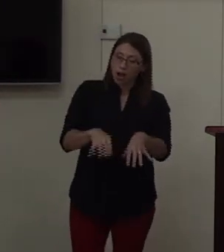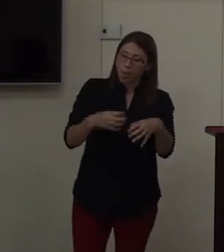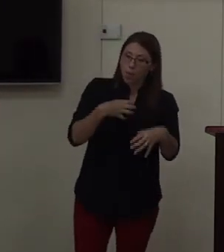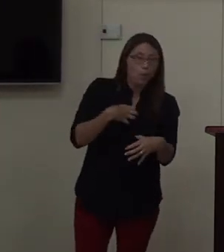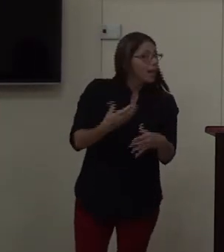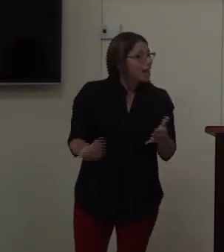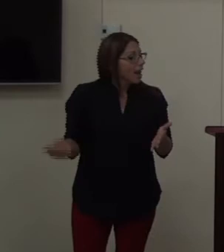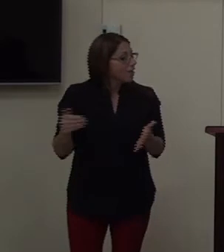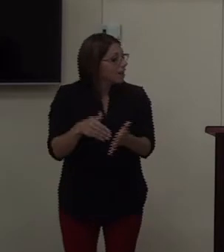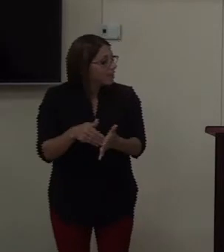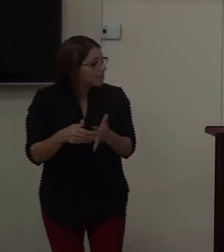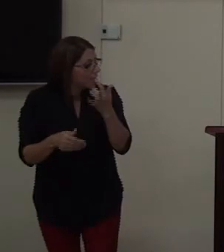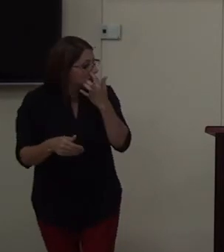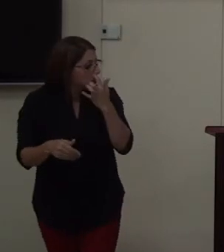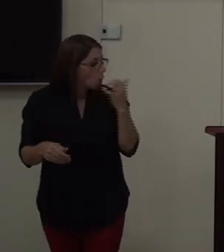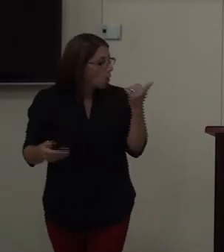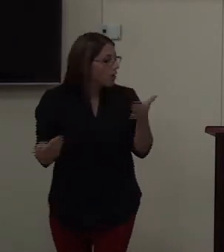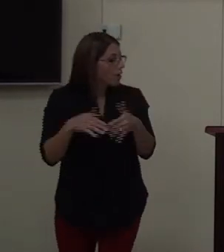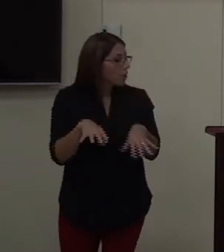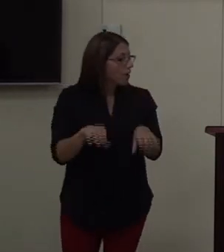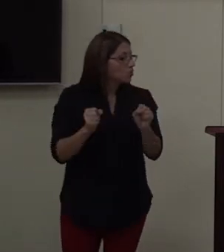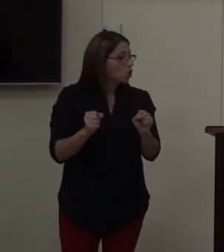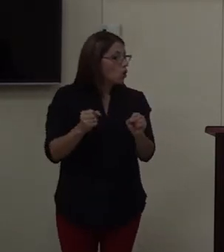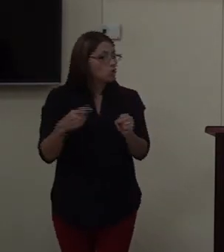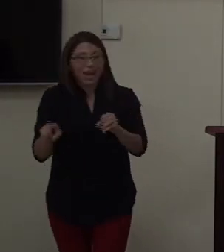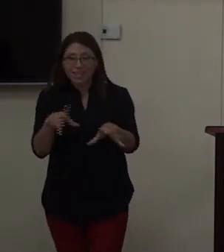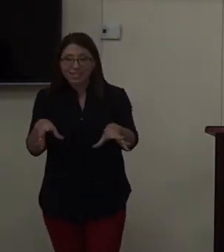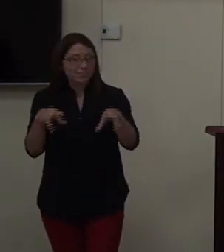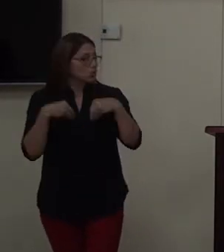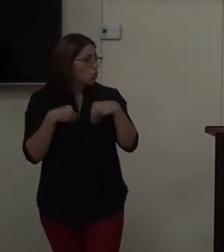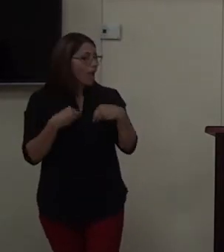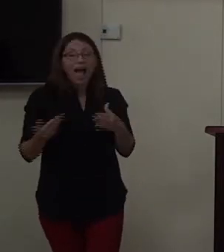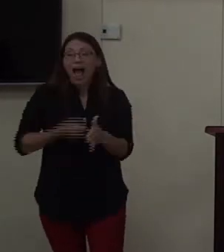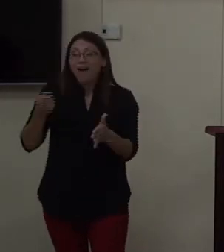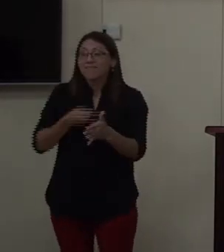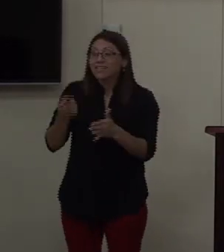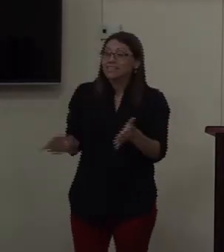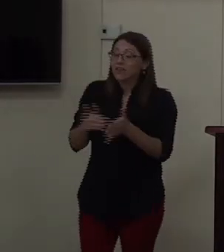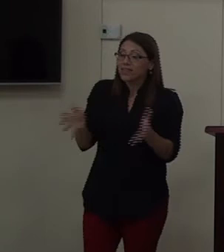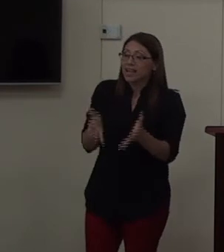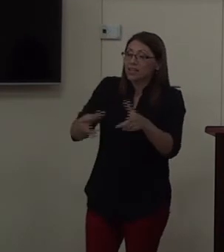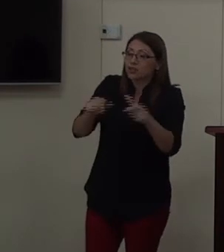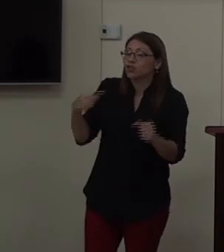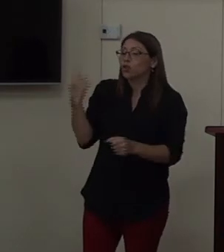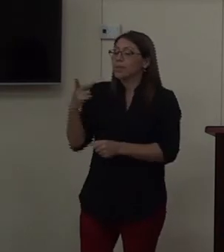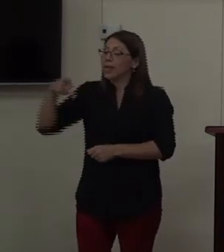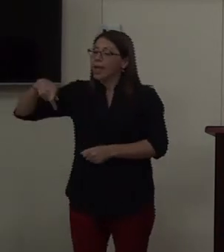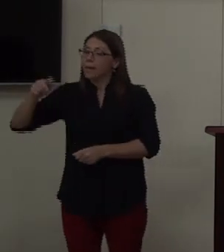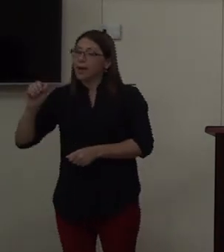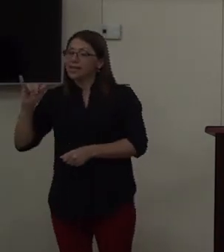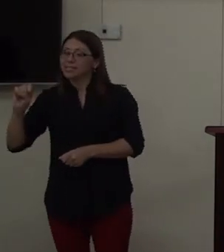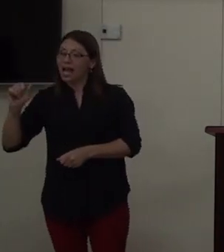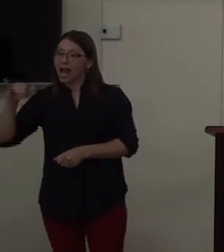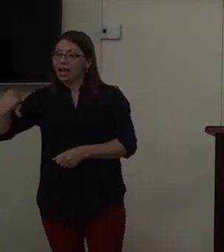la reidentificación, visibilización. A veces revitalización lingüística es puro paisaje lingüístico, es poner los letreros en la